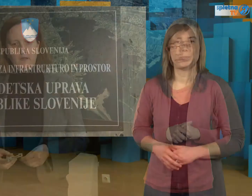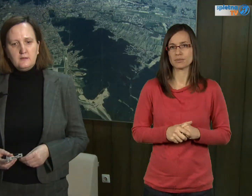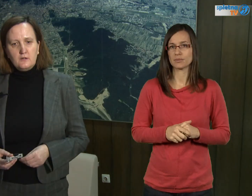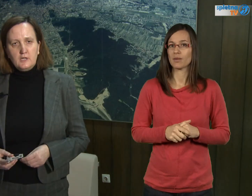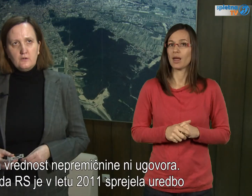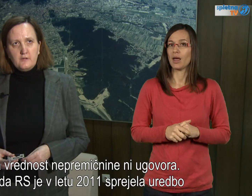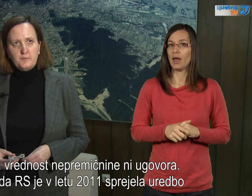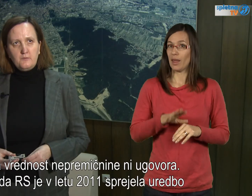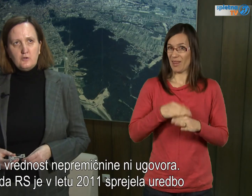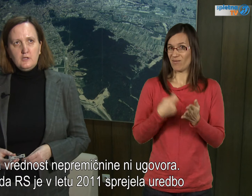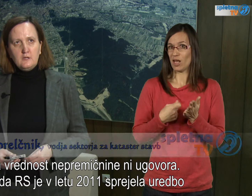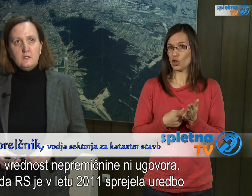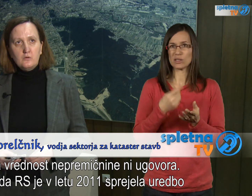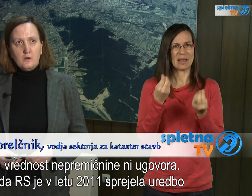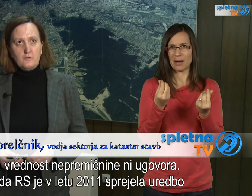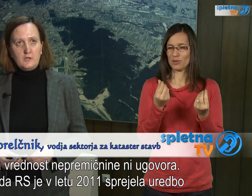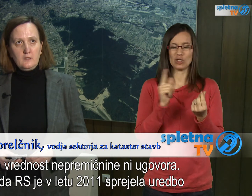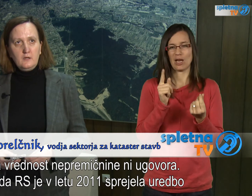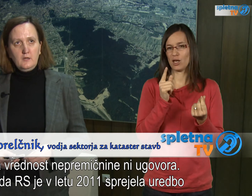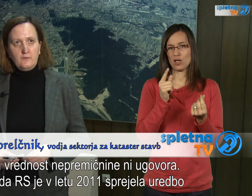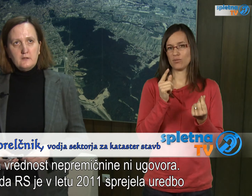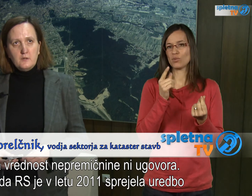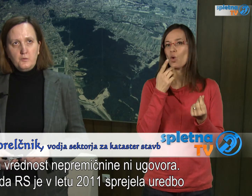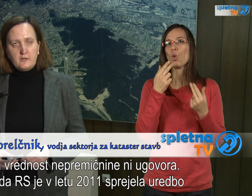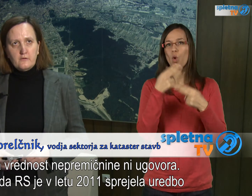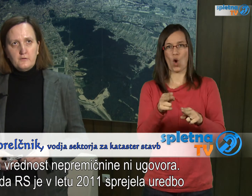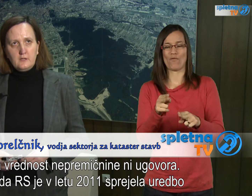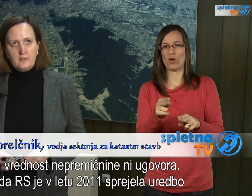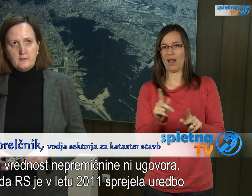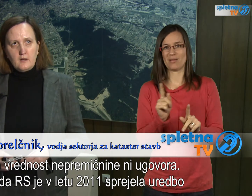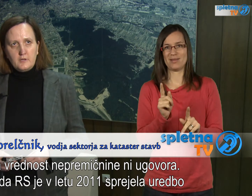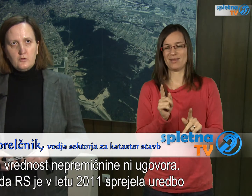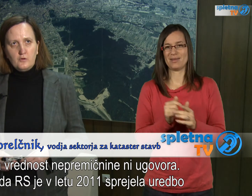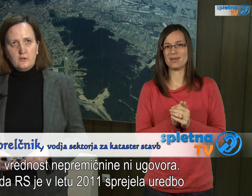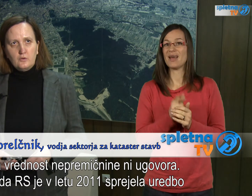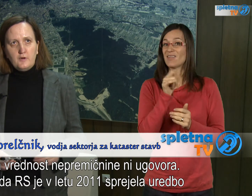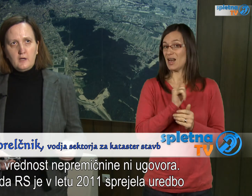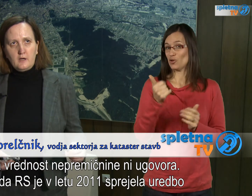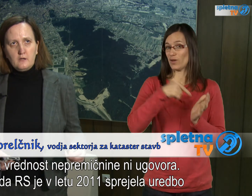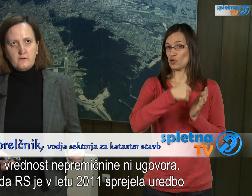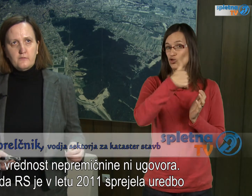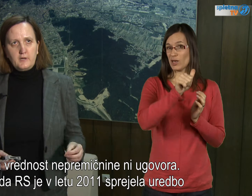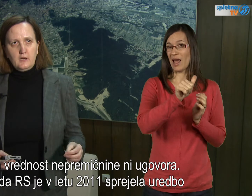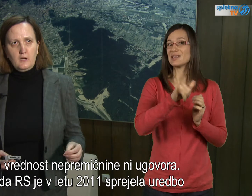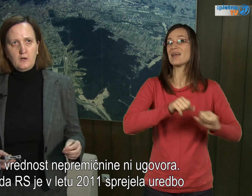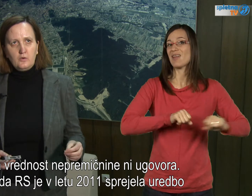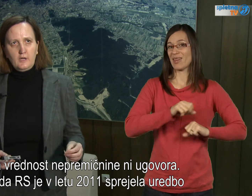Na vrednost nepremičnine ni ugovora. Vlada Republike Slovenije je namreč v letu 2011 sprejela uredbo